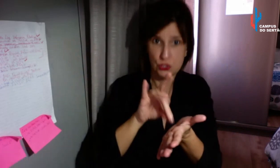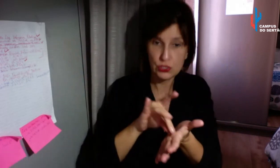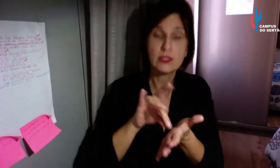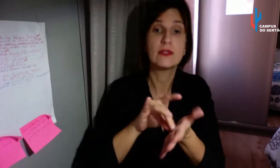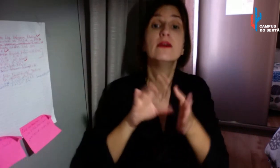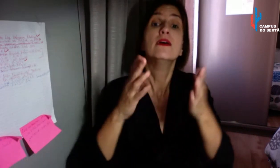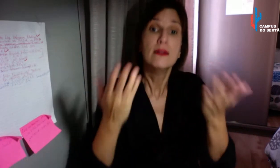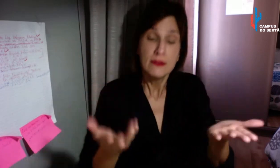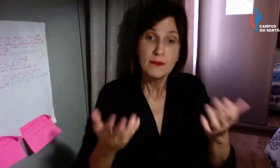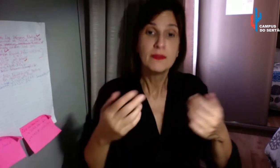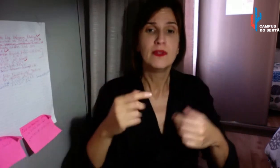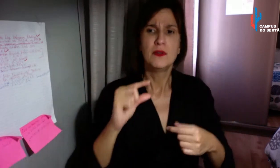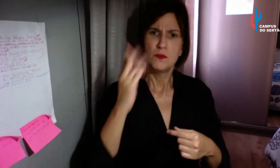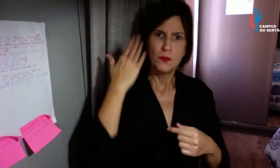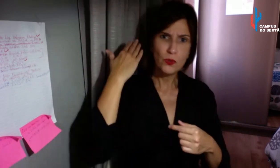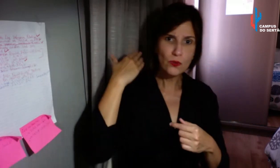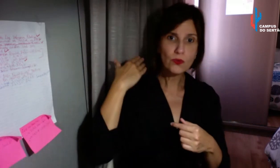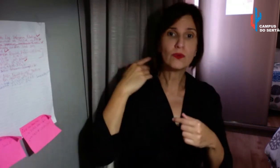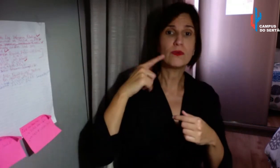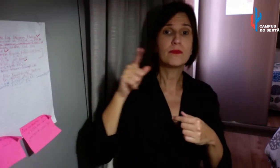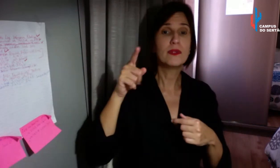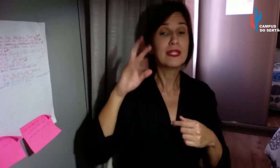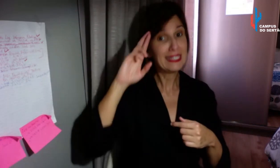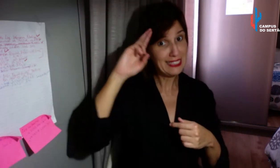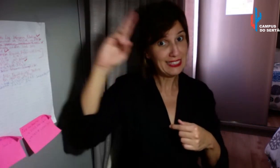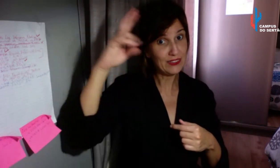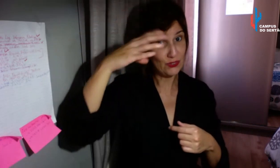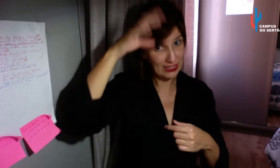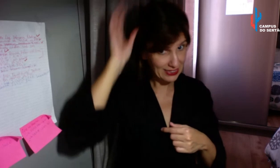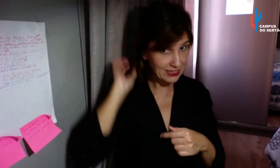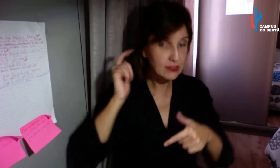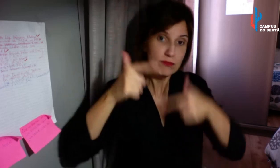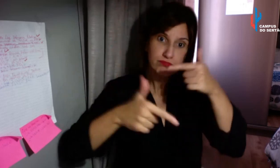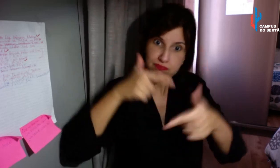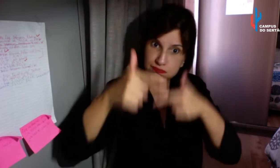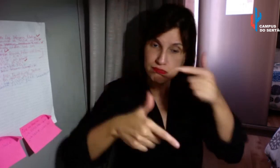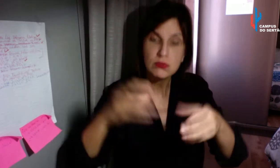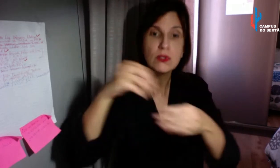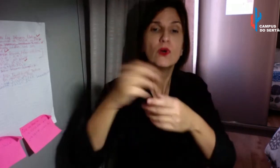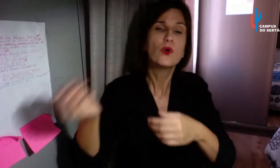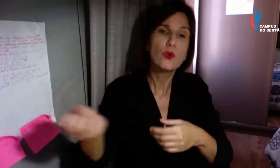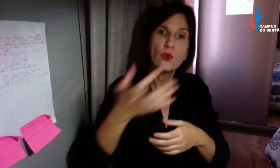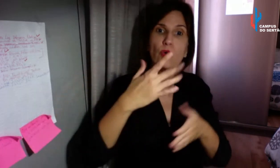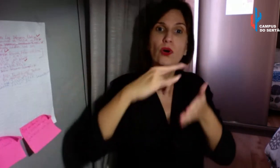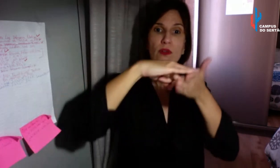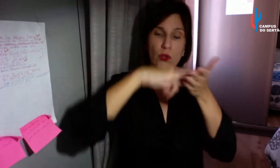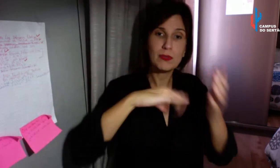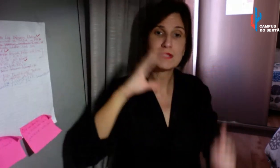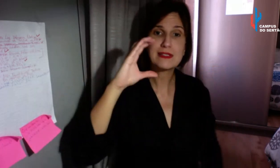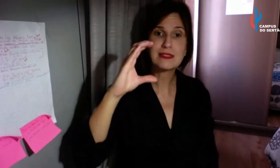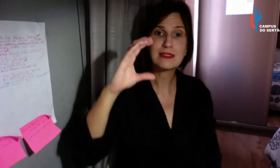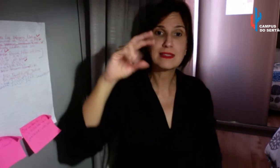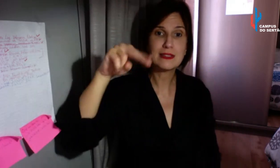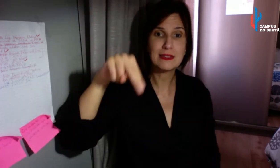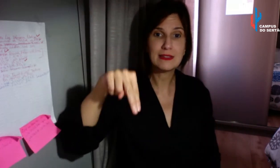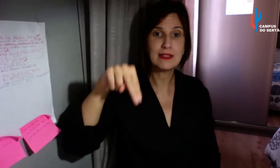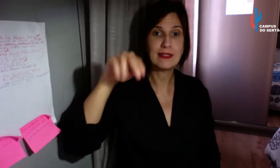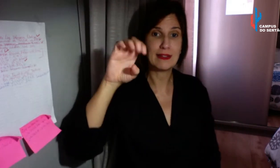quantidade de habitantes, é preciso se considerar a quantidade de pessoas surdas e aí a criação de uma escola